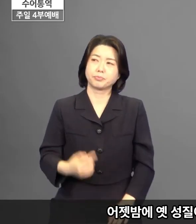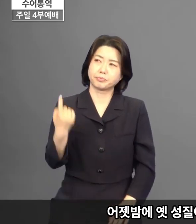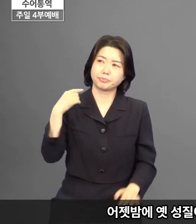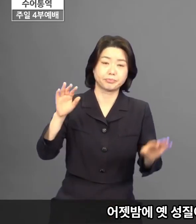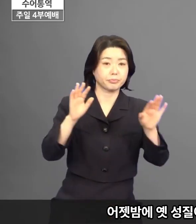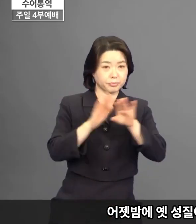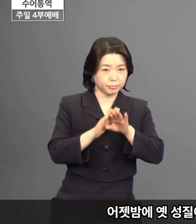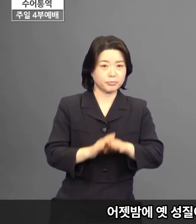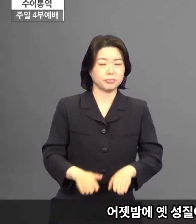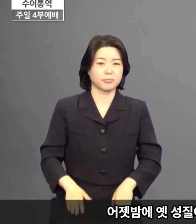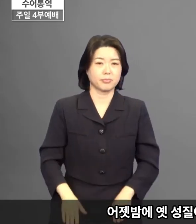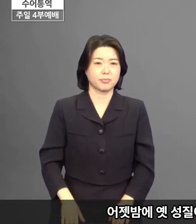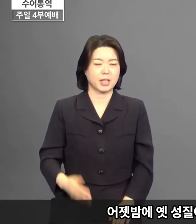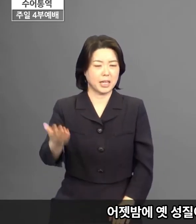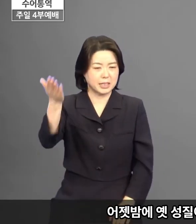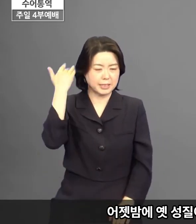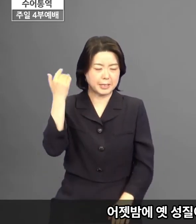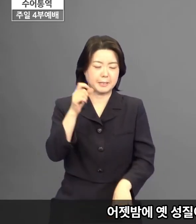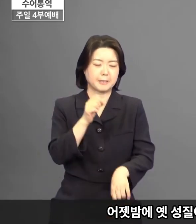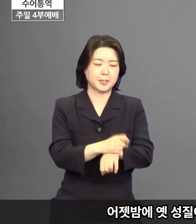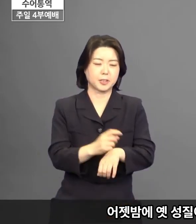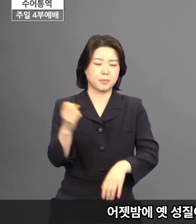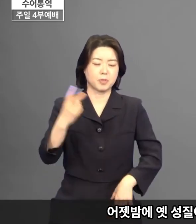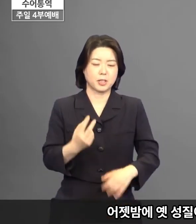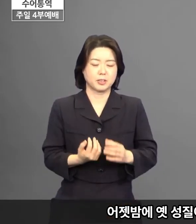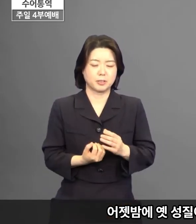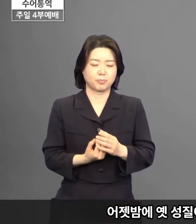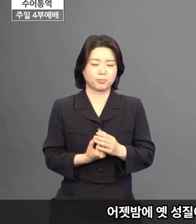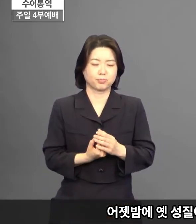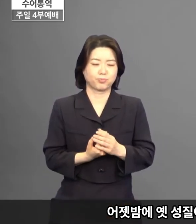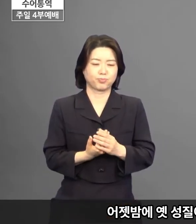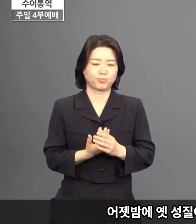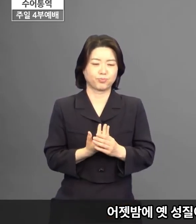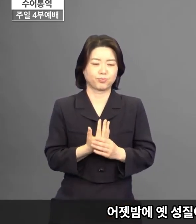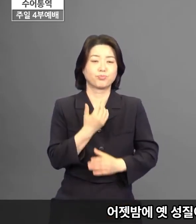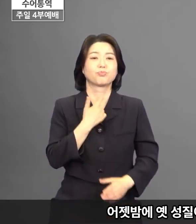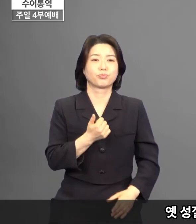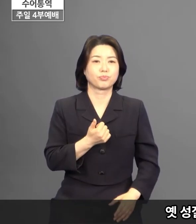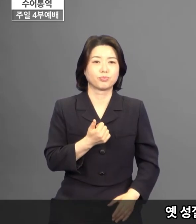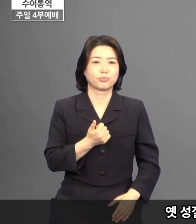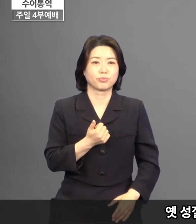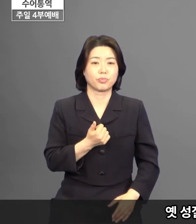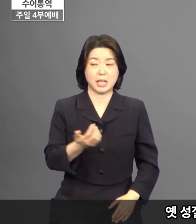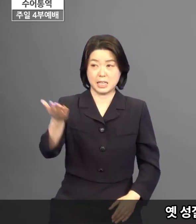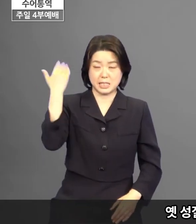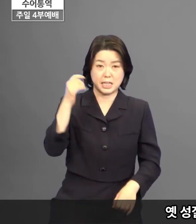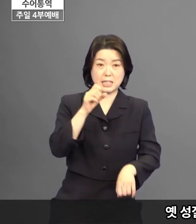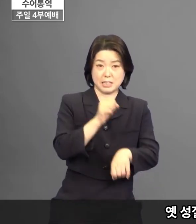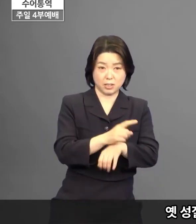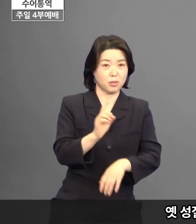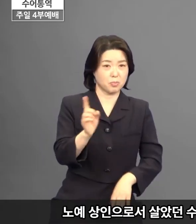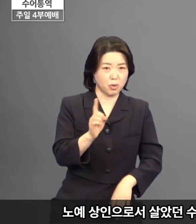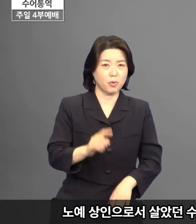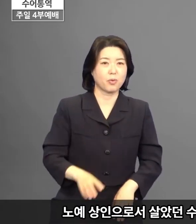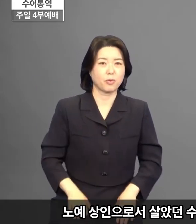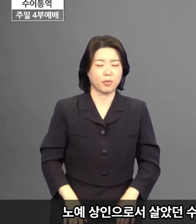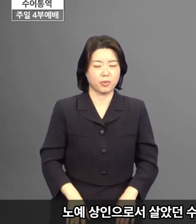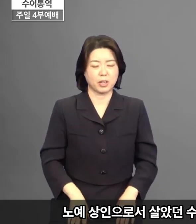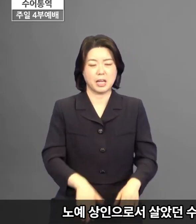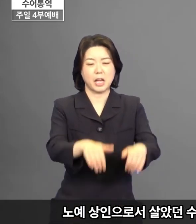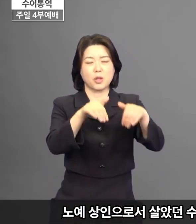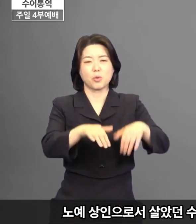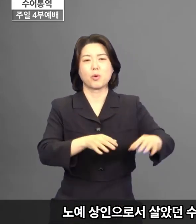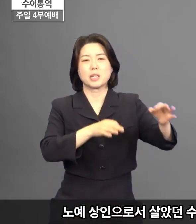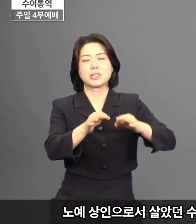어젯밤에 옛 성질이 또다시 고개를 들었다. 옛 성질이 뭘까요? 노예